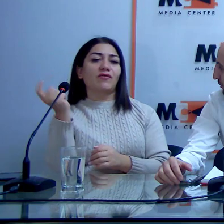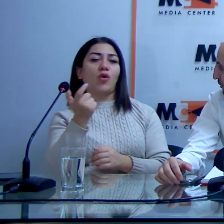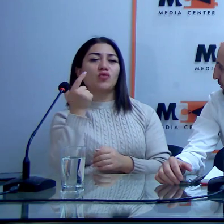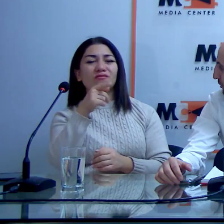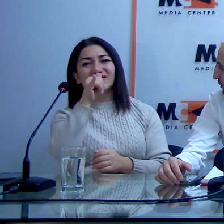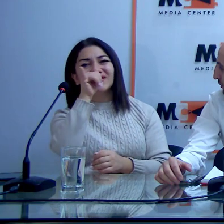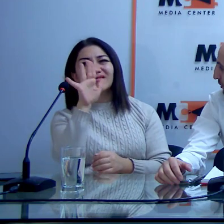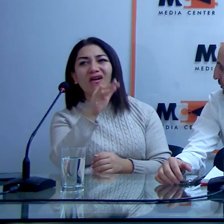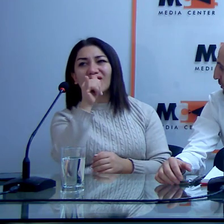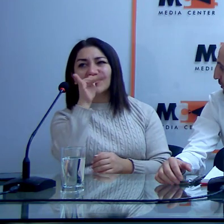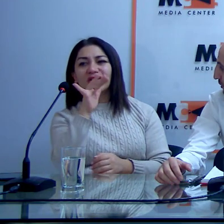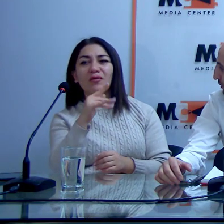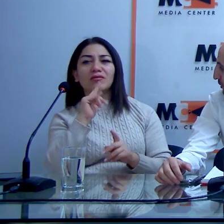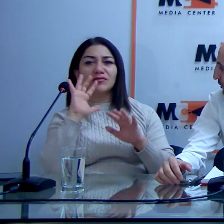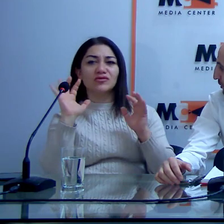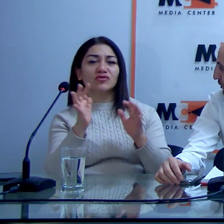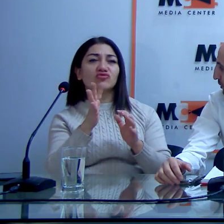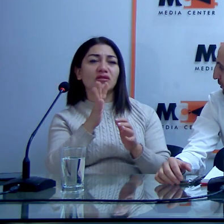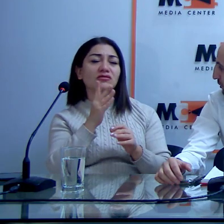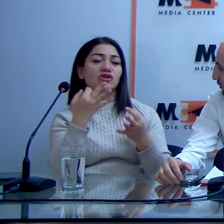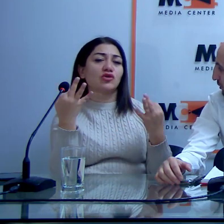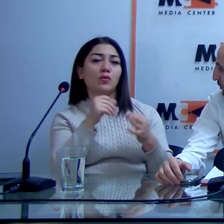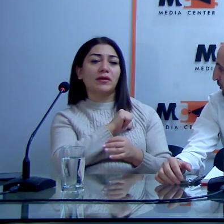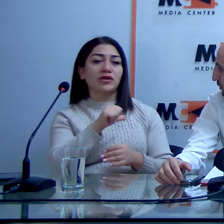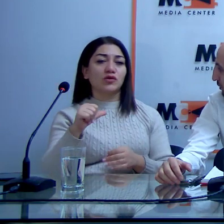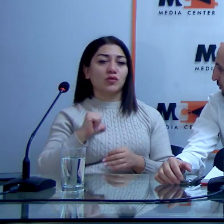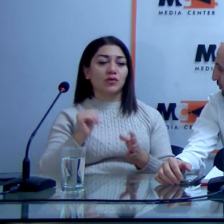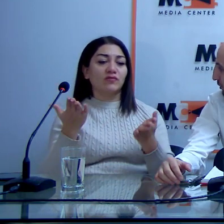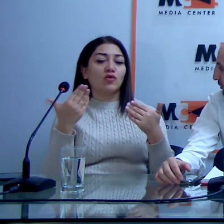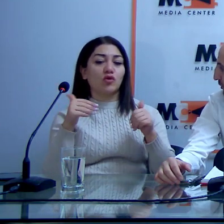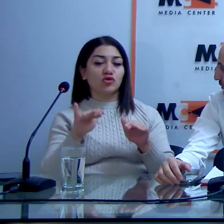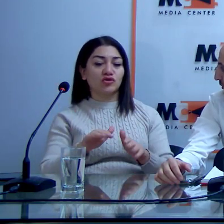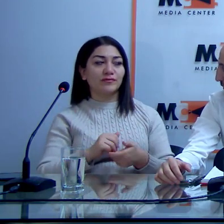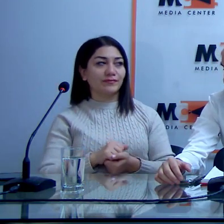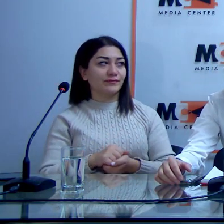Բայց լինելով բավականին